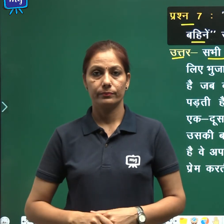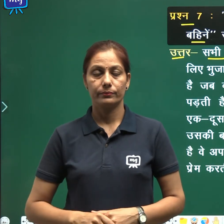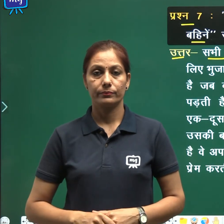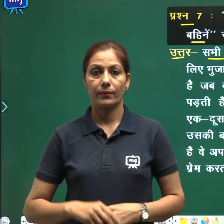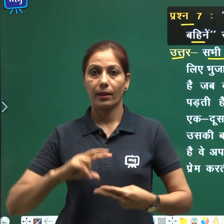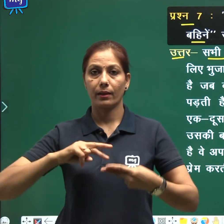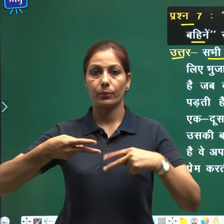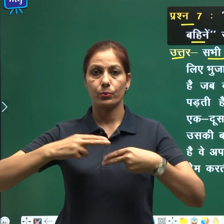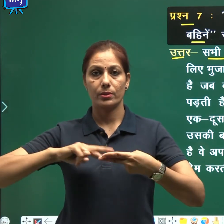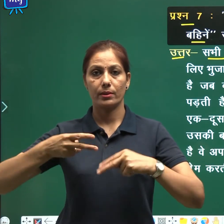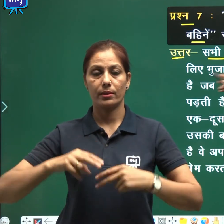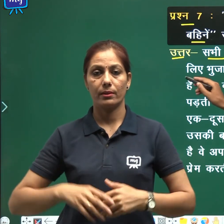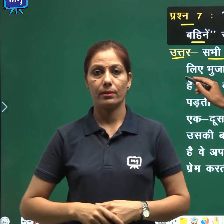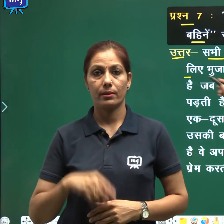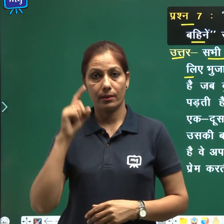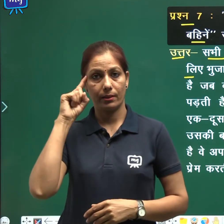एक दूसरे के लिए